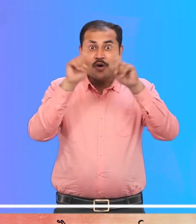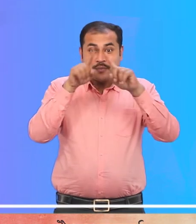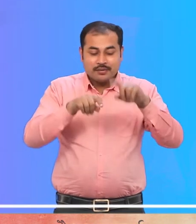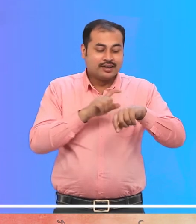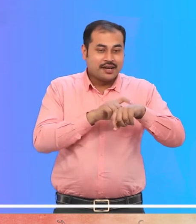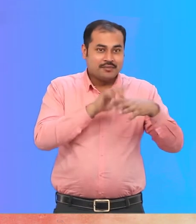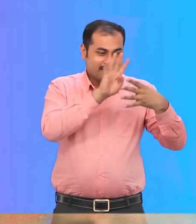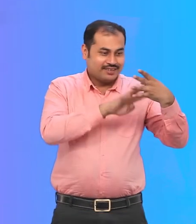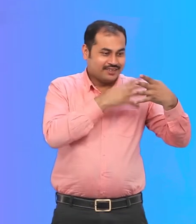झाल